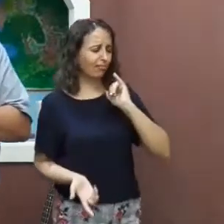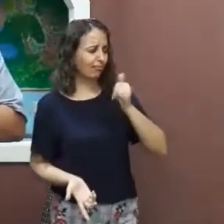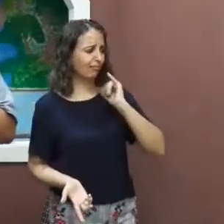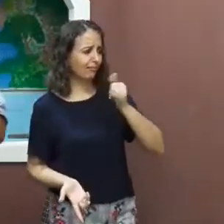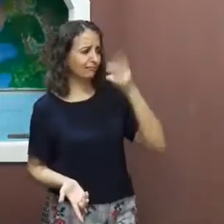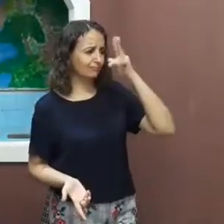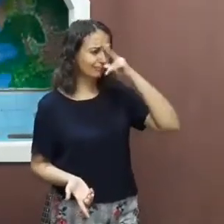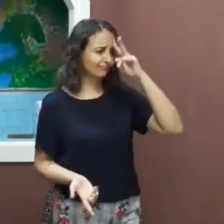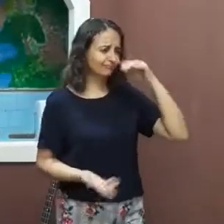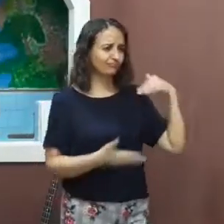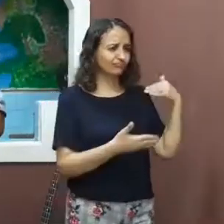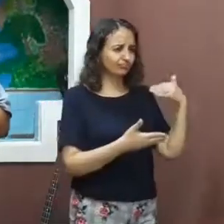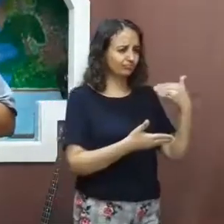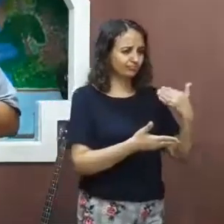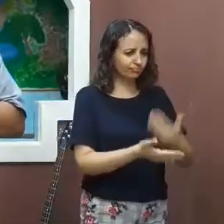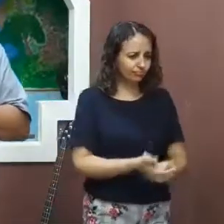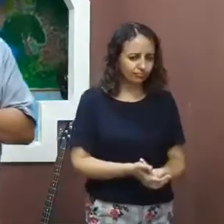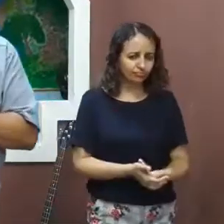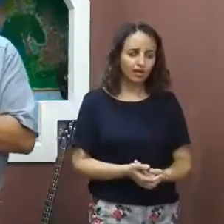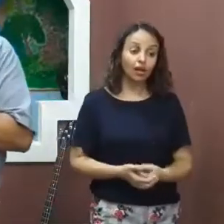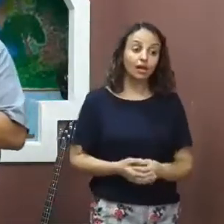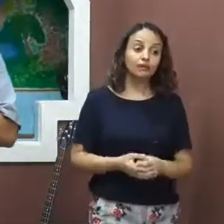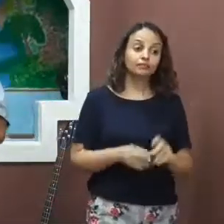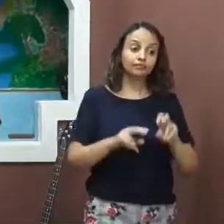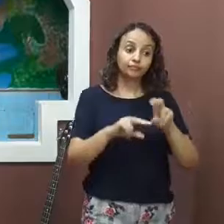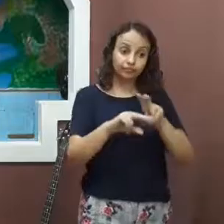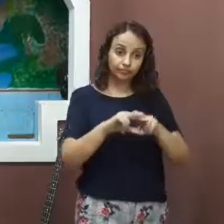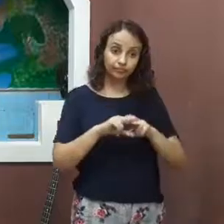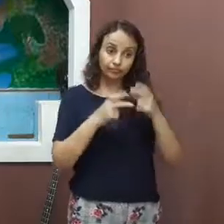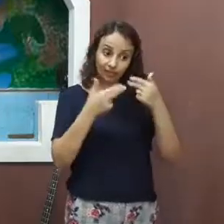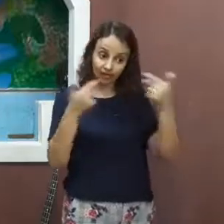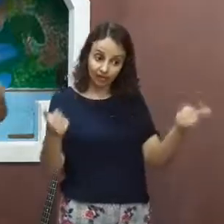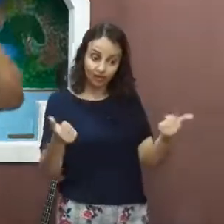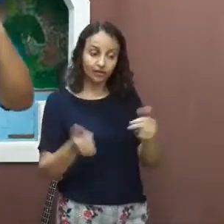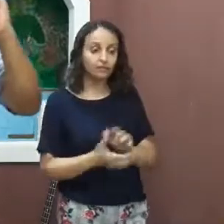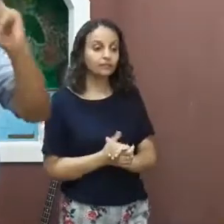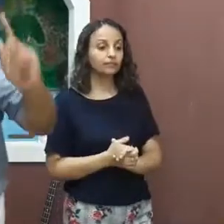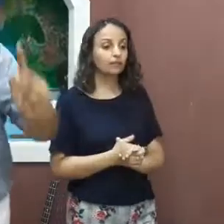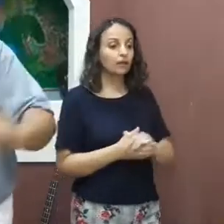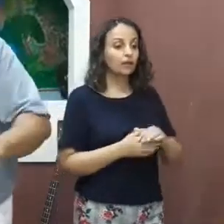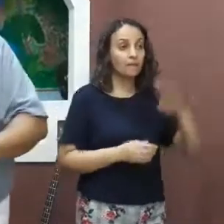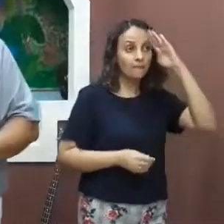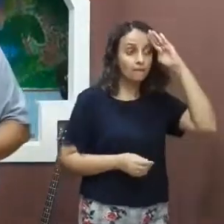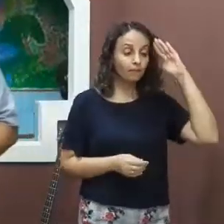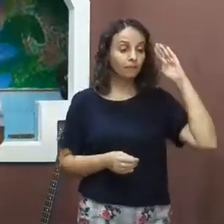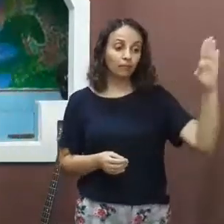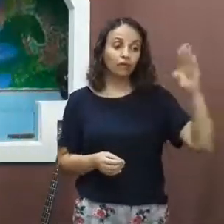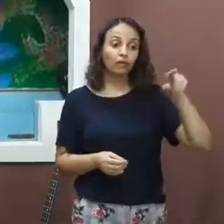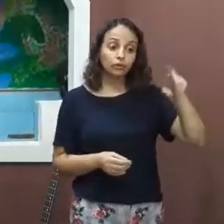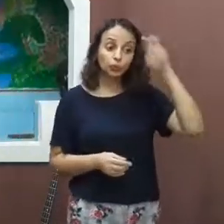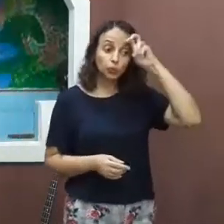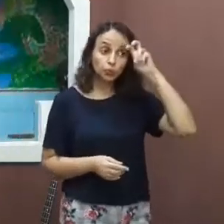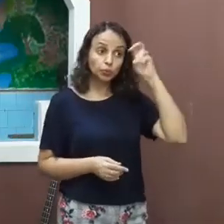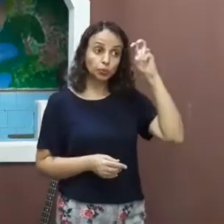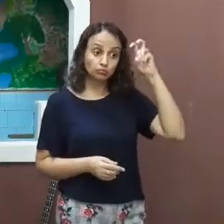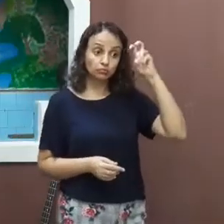motivos. Por vários motivos. O primeiro motivo é para que você tenha cultura bíblica.